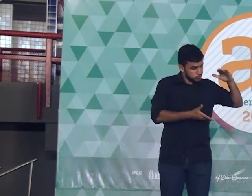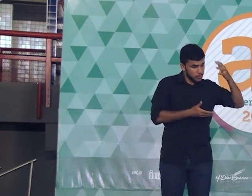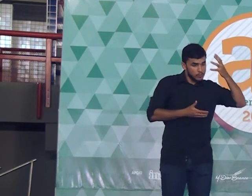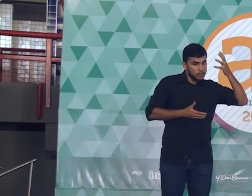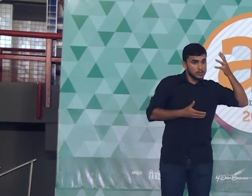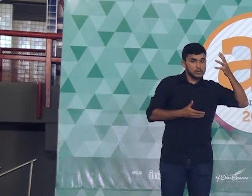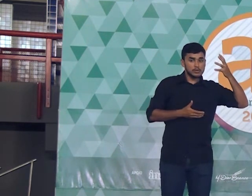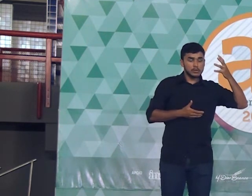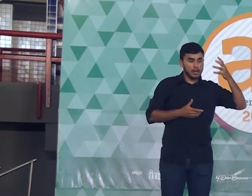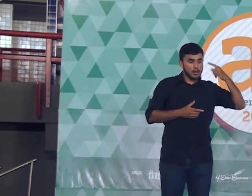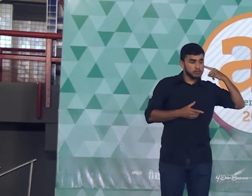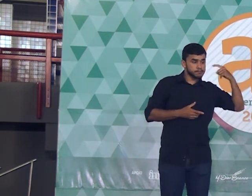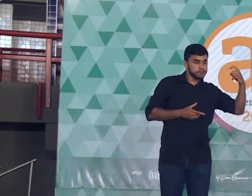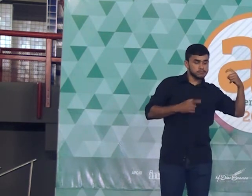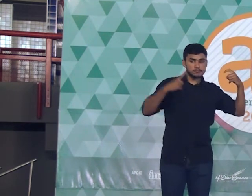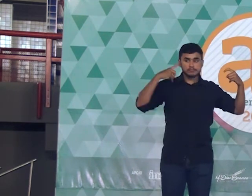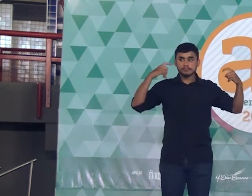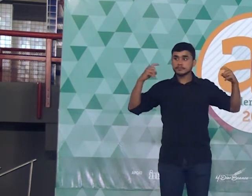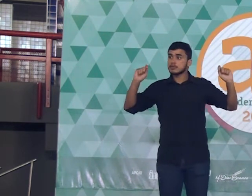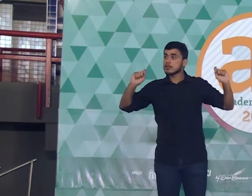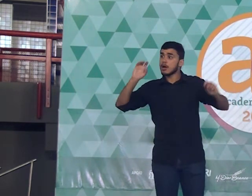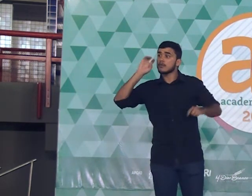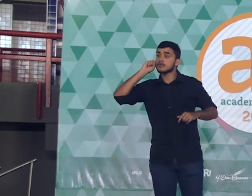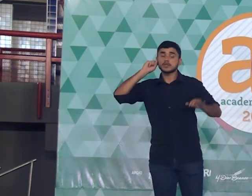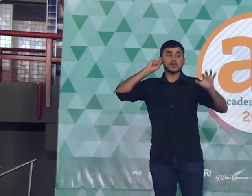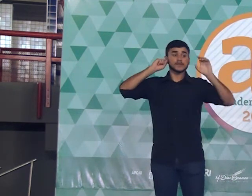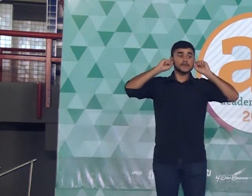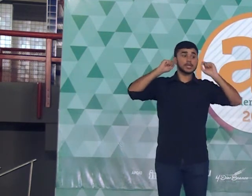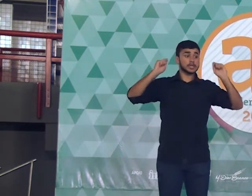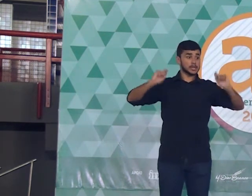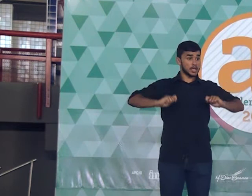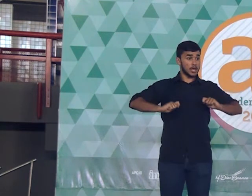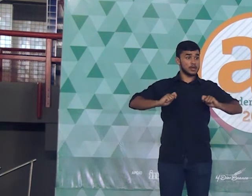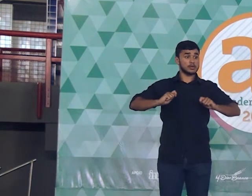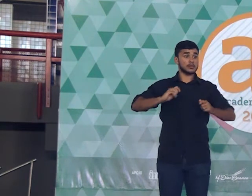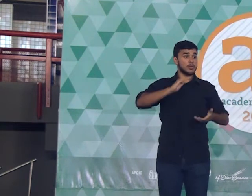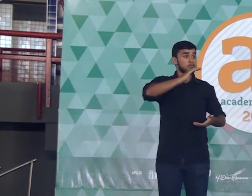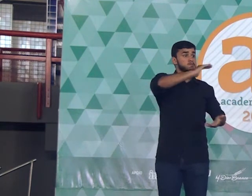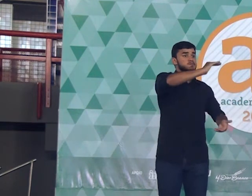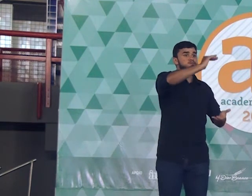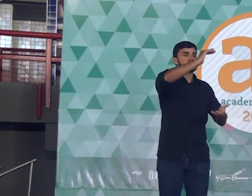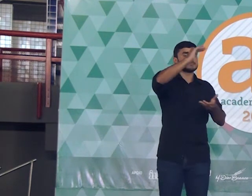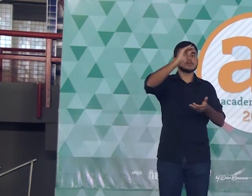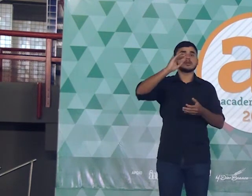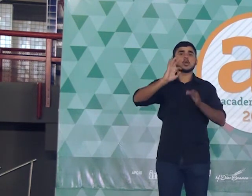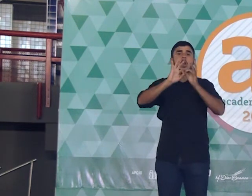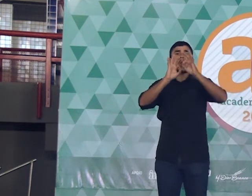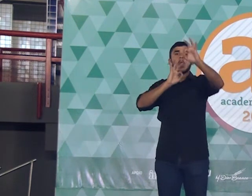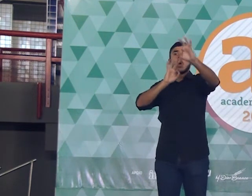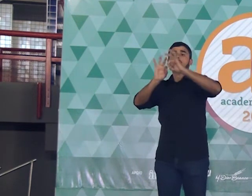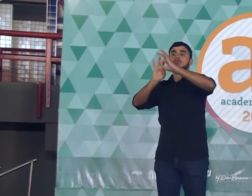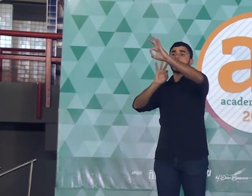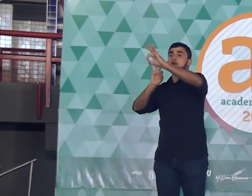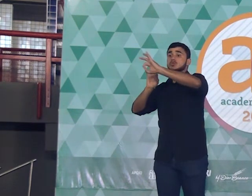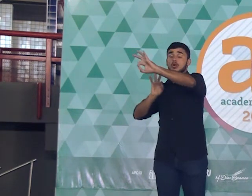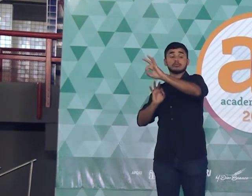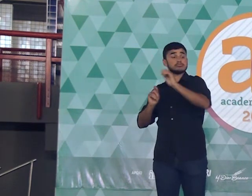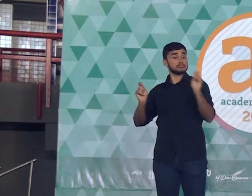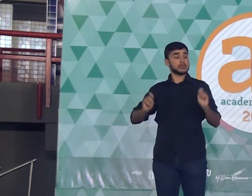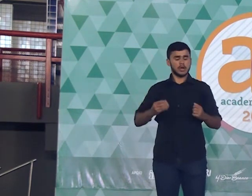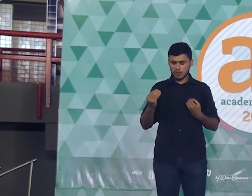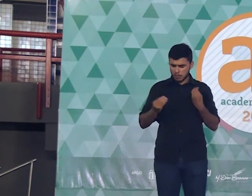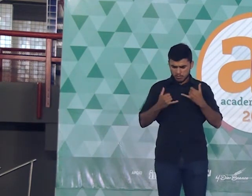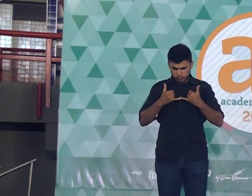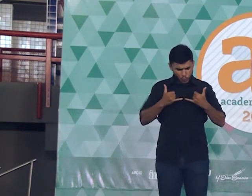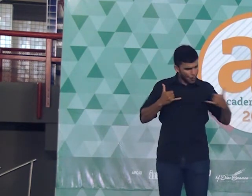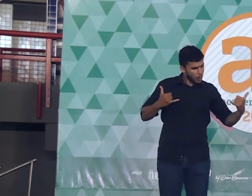quero atrasar, eu quero que o som direto daqui da frente chegue simultaneamente com o som das caixas que estão lá atrás. Como é que